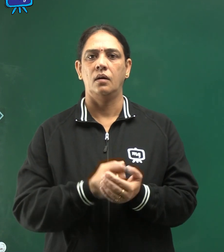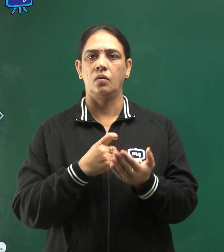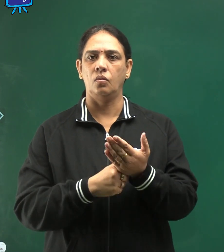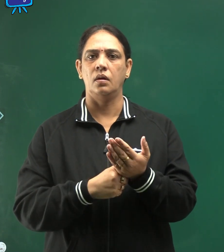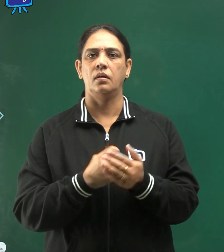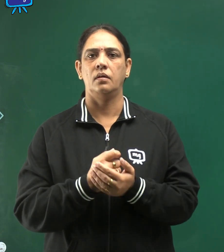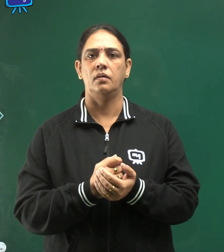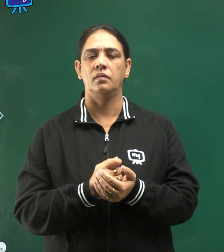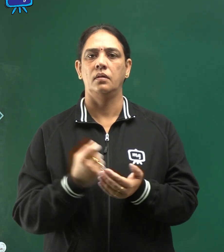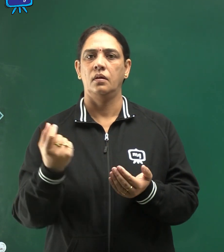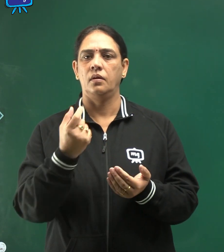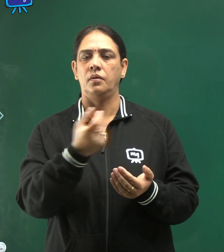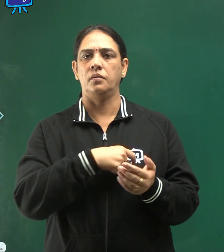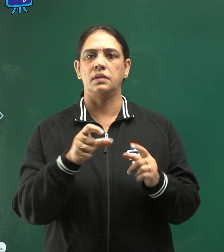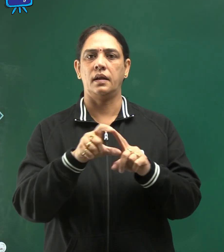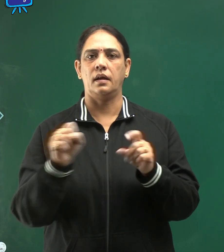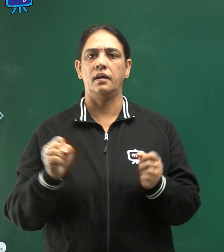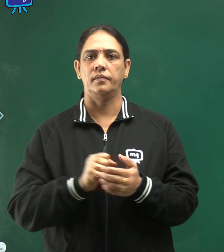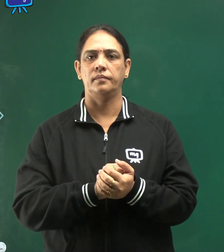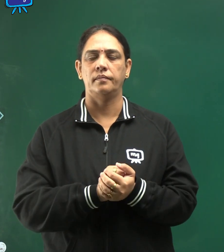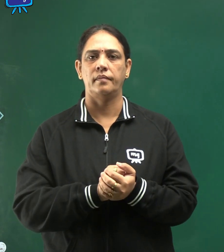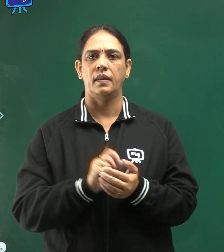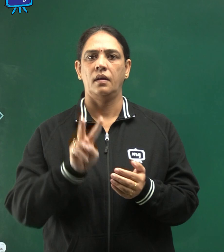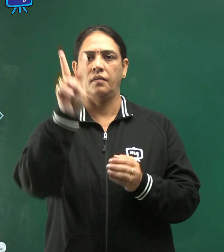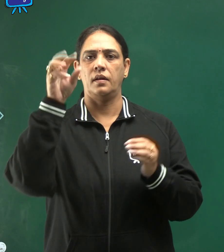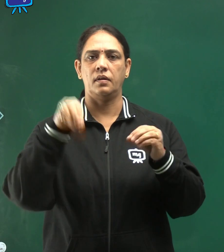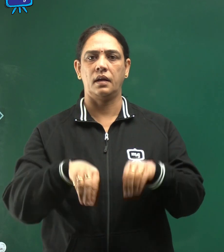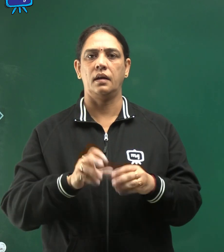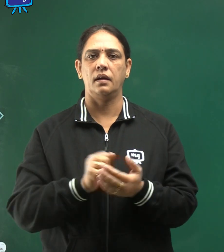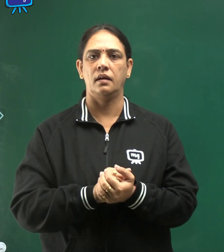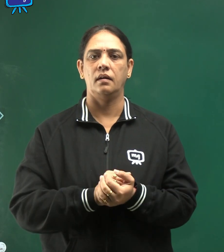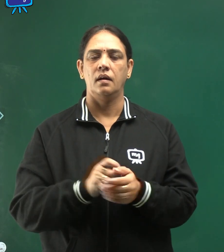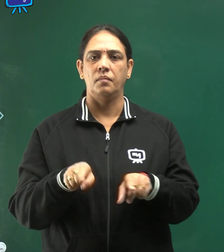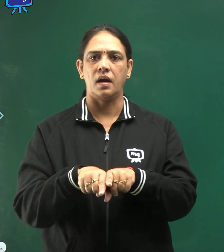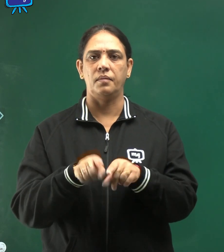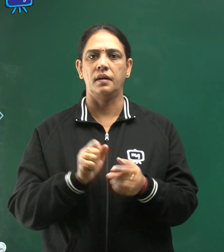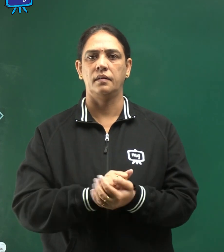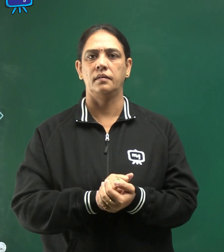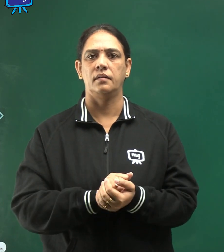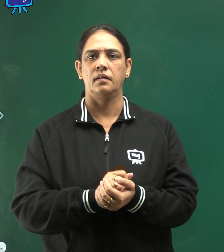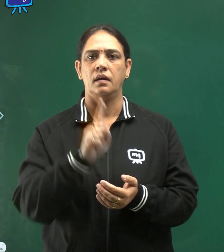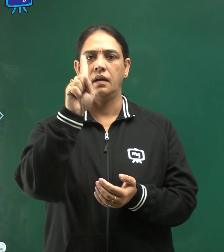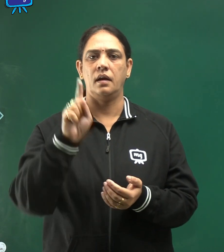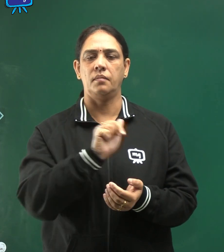फॉर्मूला यूज करेंगे, मान रखेंगे बराबर